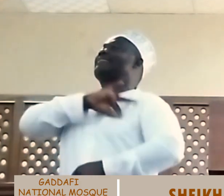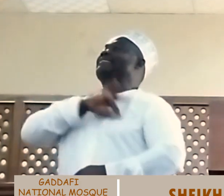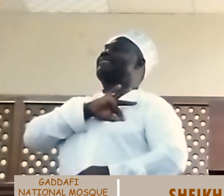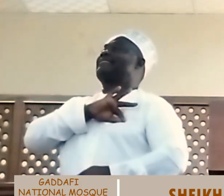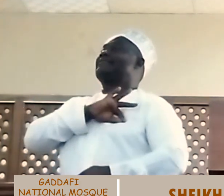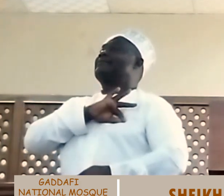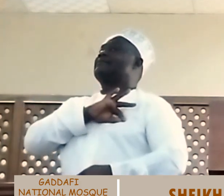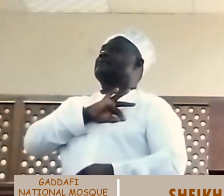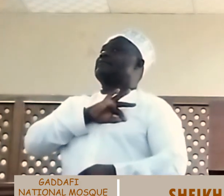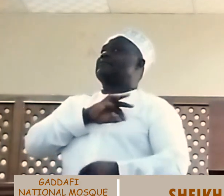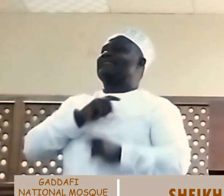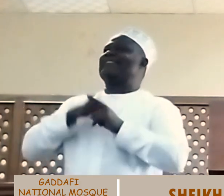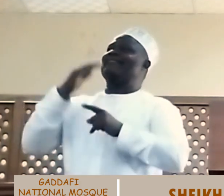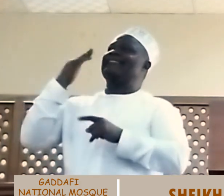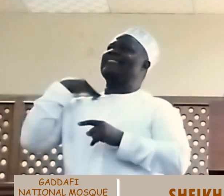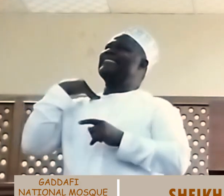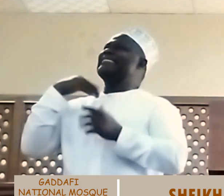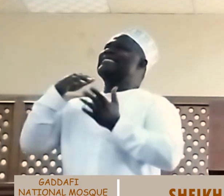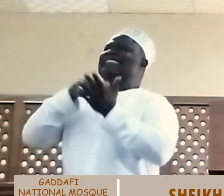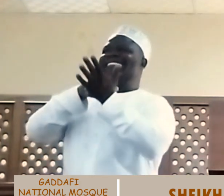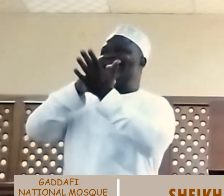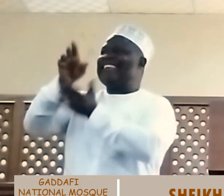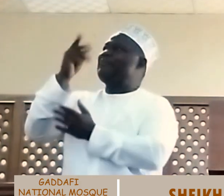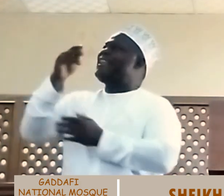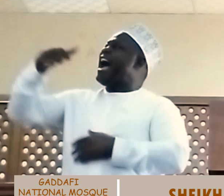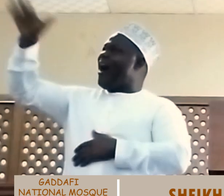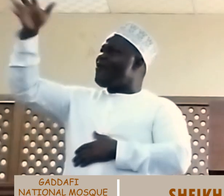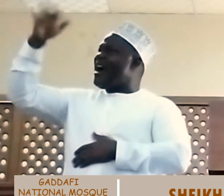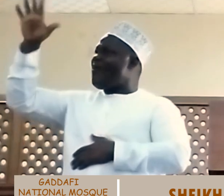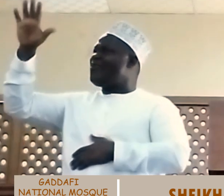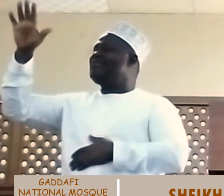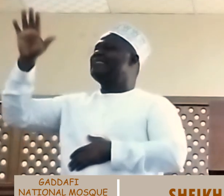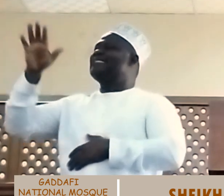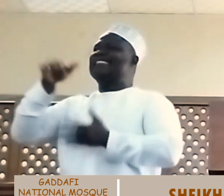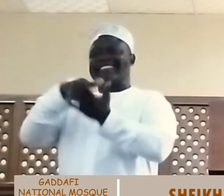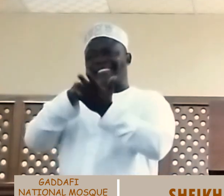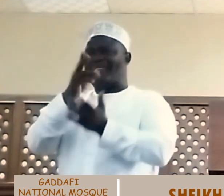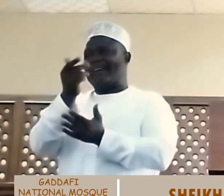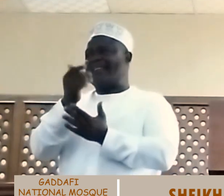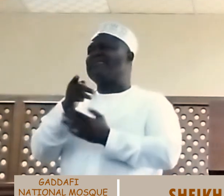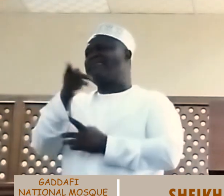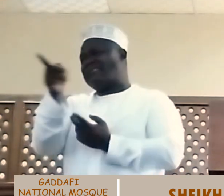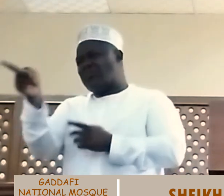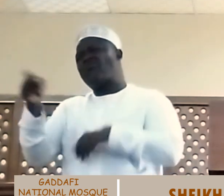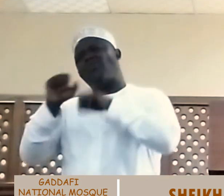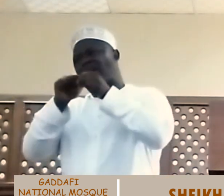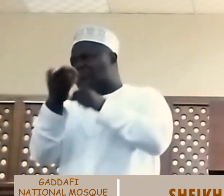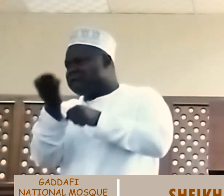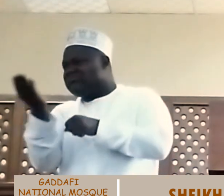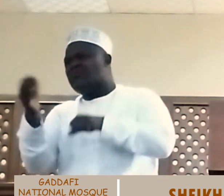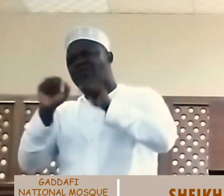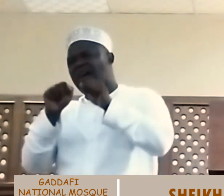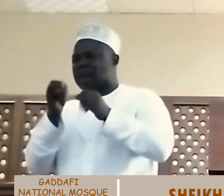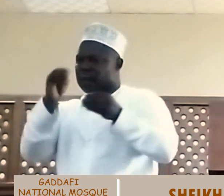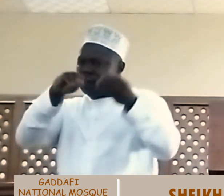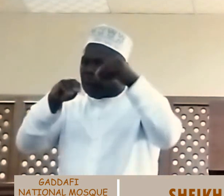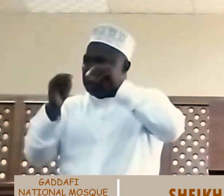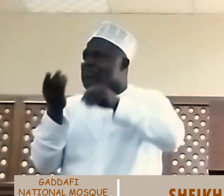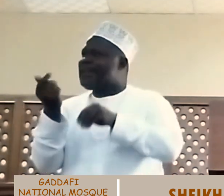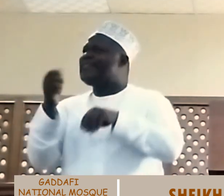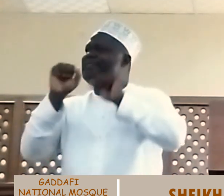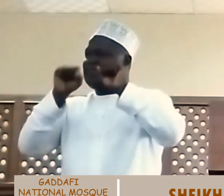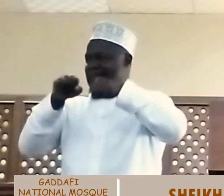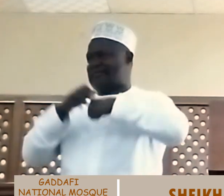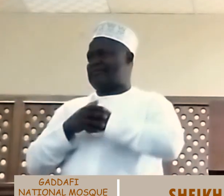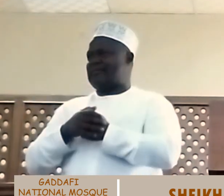Kino gye mulaba baganda baffe ne baweereza ensimbi okuva ebweru, naffe abali awana abasobola, ky'osobodde kiteekeko, kubanga